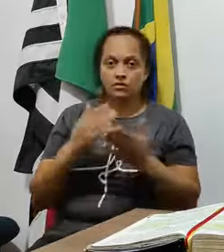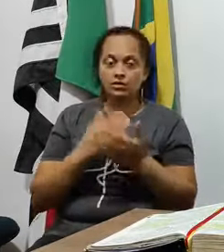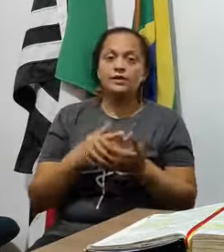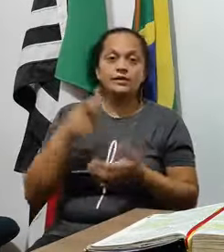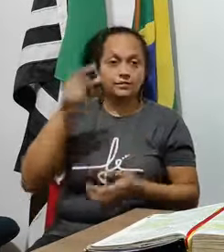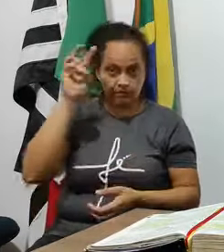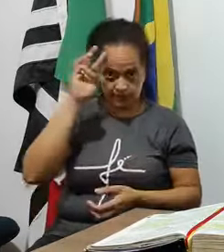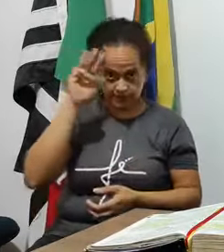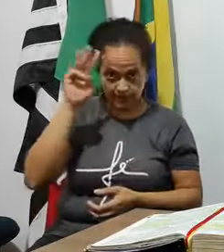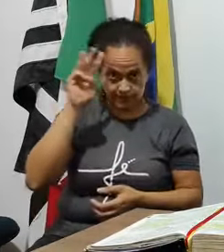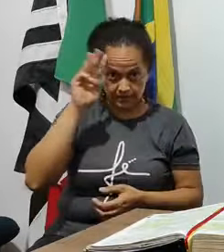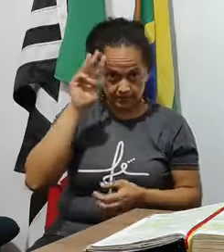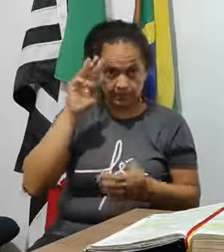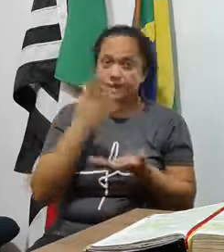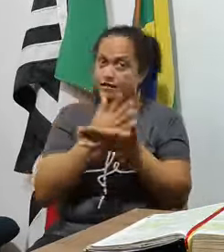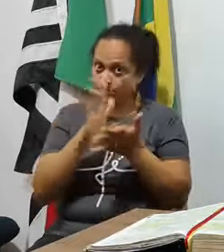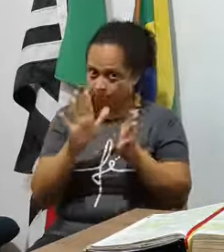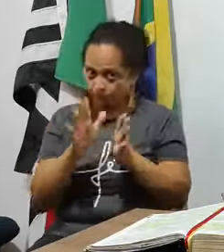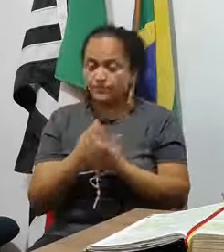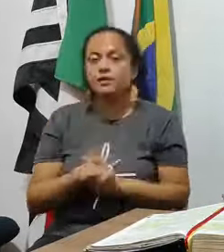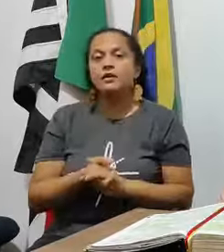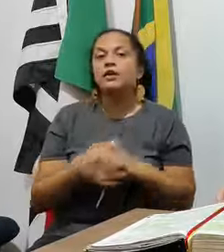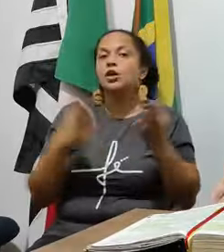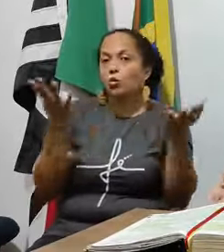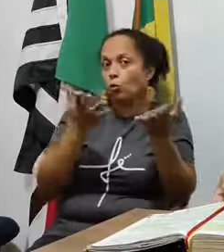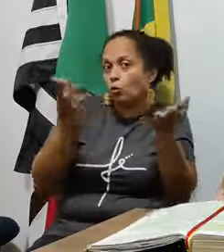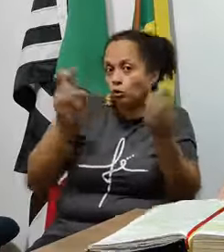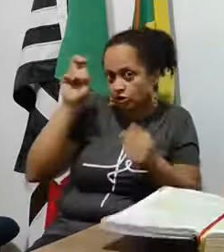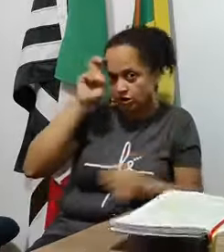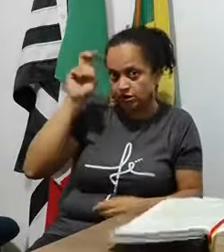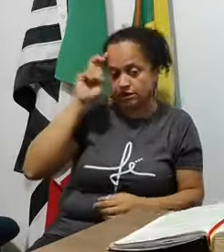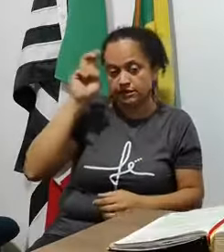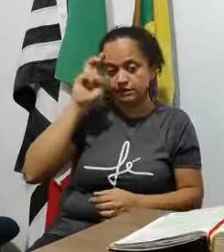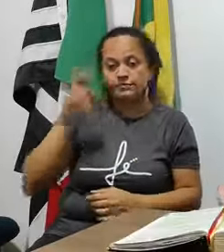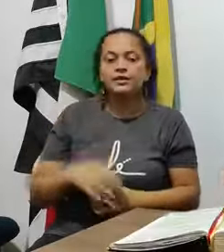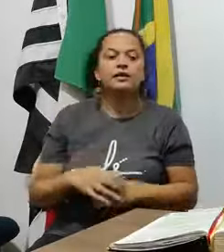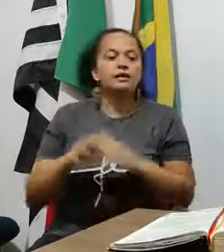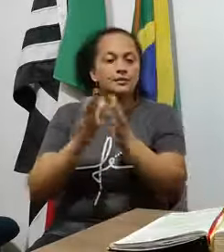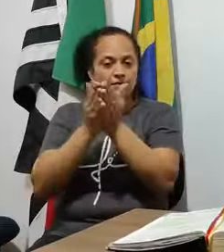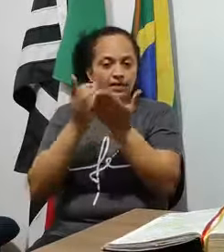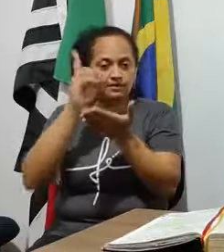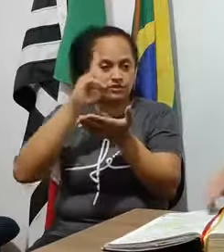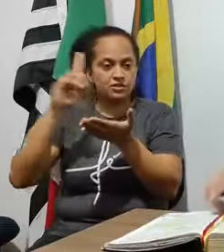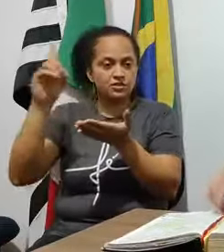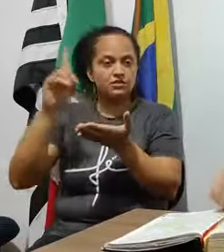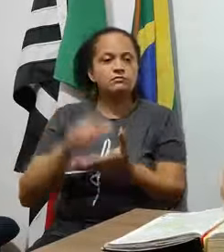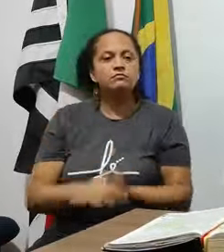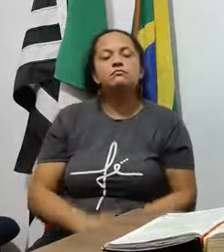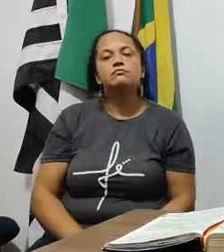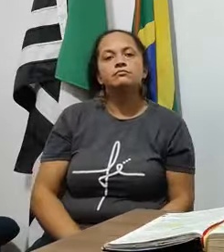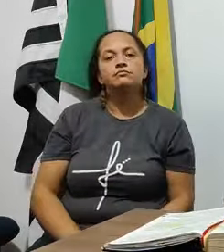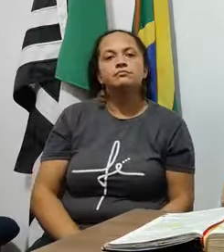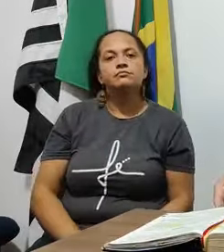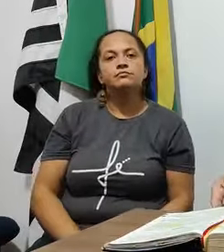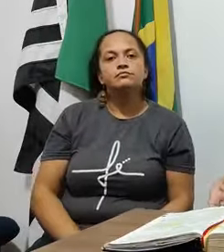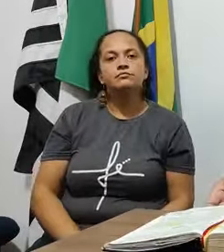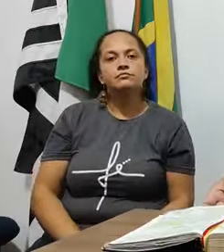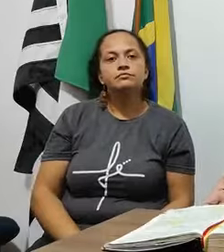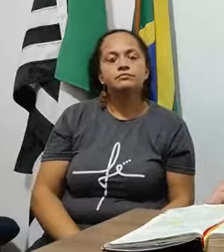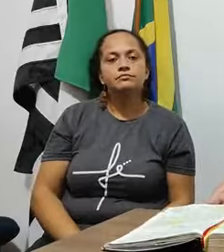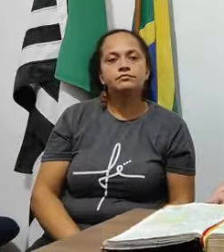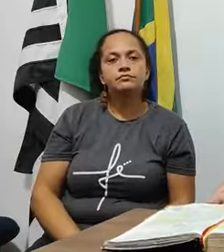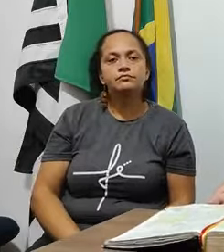eu quero dar agora continuidade, quero pedir para você abrir tua Bíblia agora, na segunda